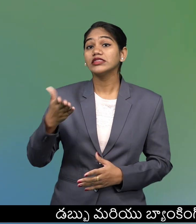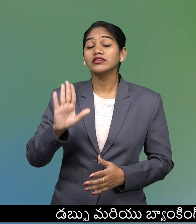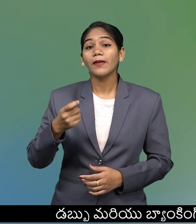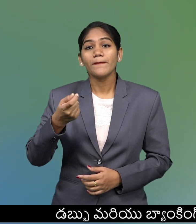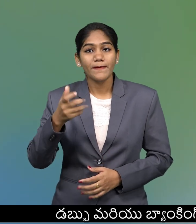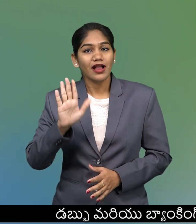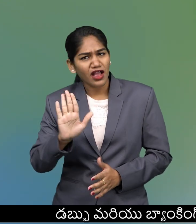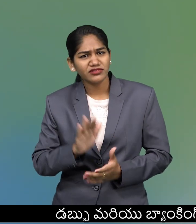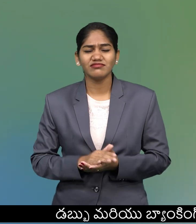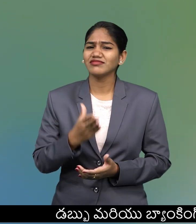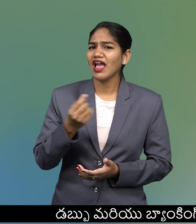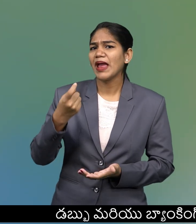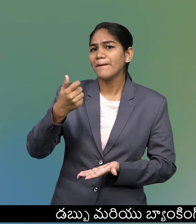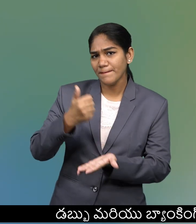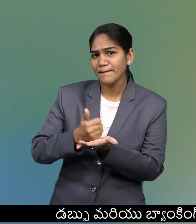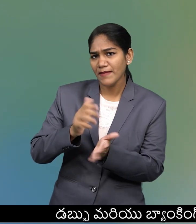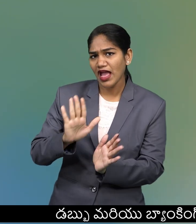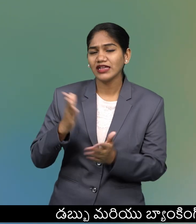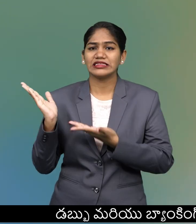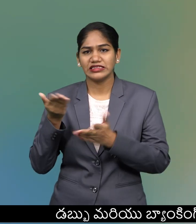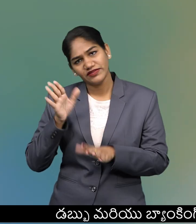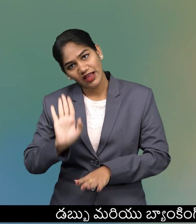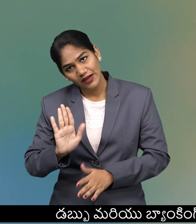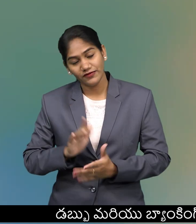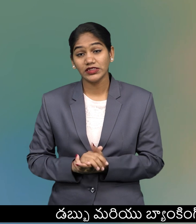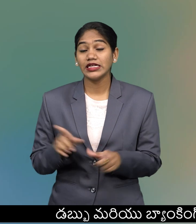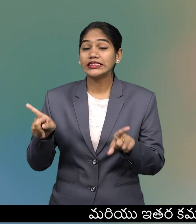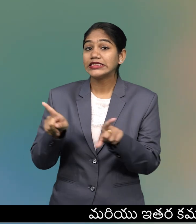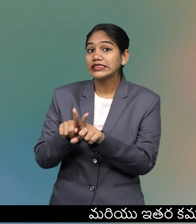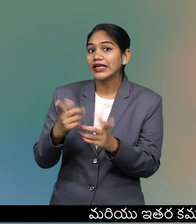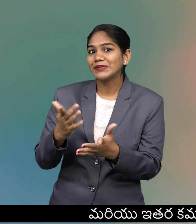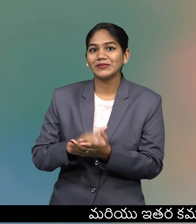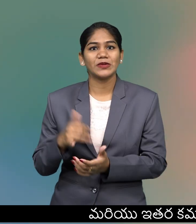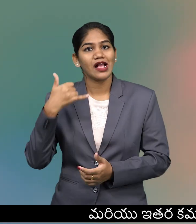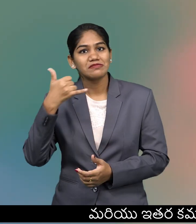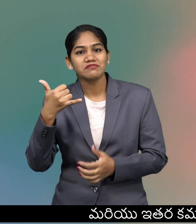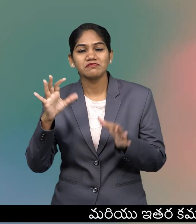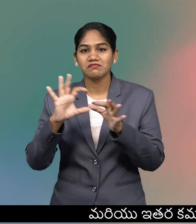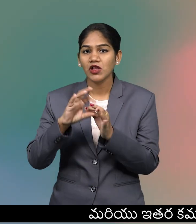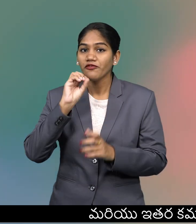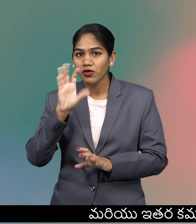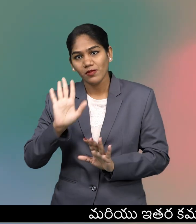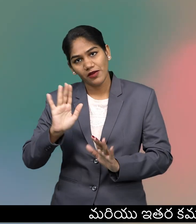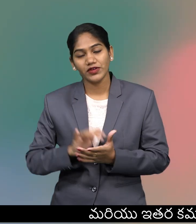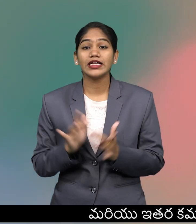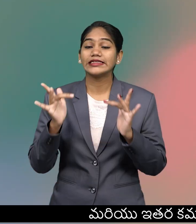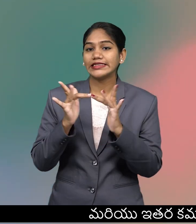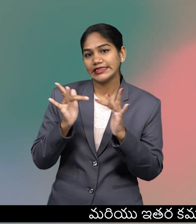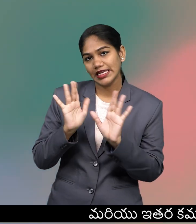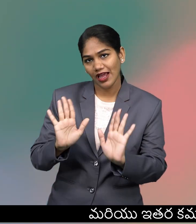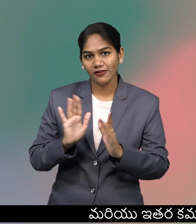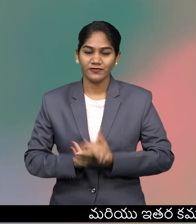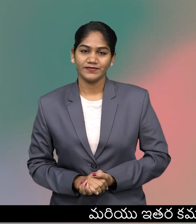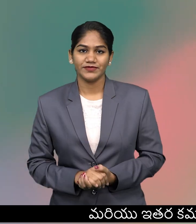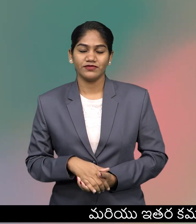డబ్బు మరియు బ్యాంకింగ్ సేవలు అలాగే టెలికాం, ఇంటర్నెట్ మరియు ఇతర కమ్యూనికేషన్ ప్రొవైడర్లు ఉన్నాయి.